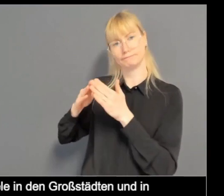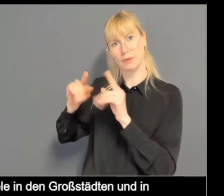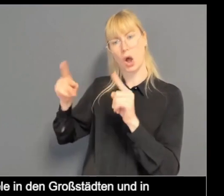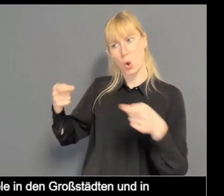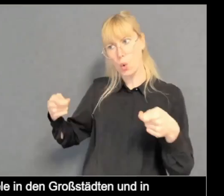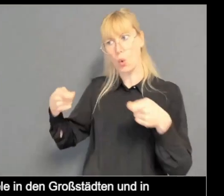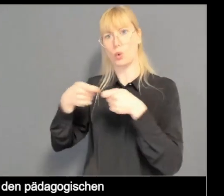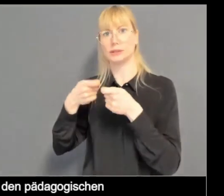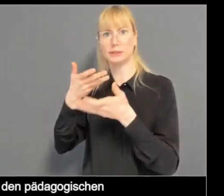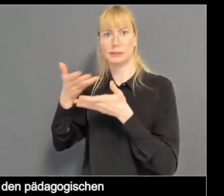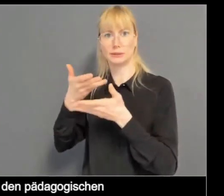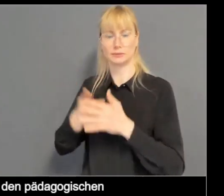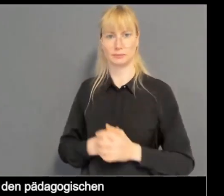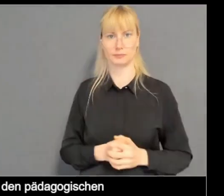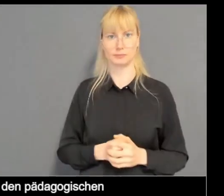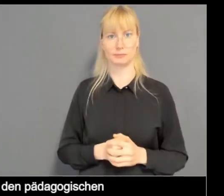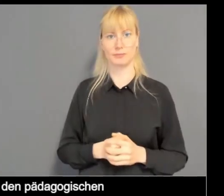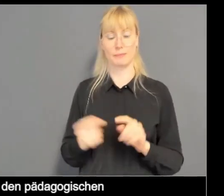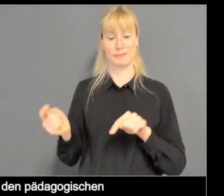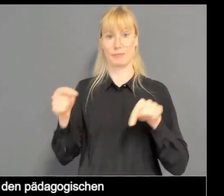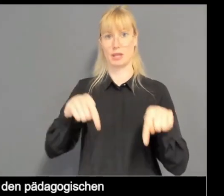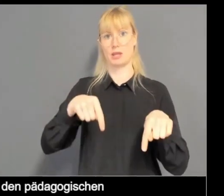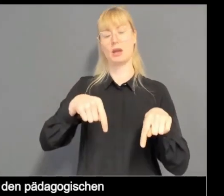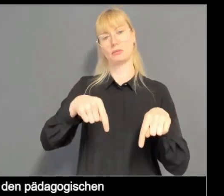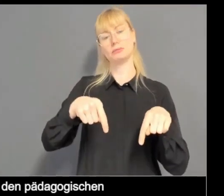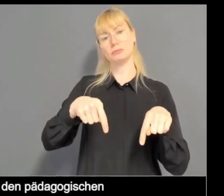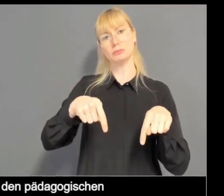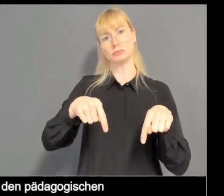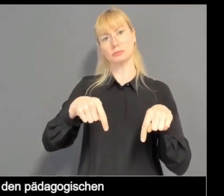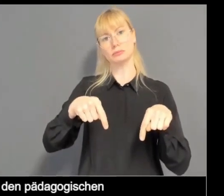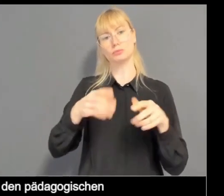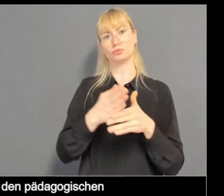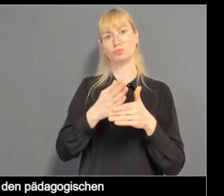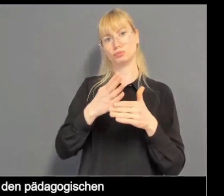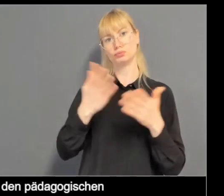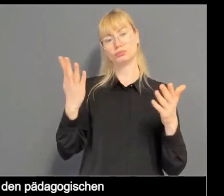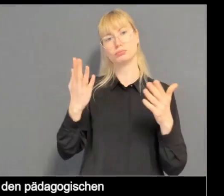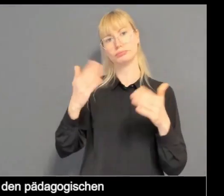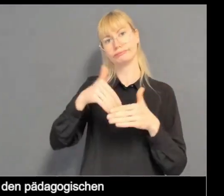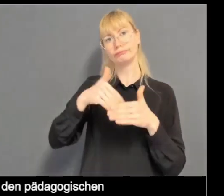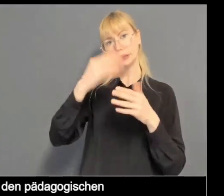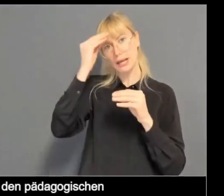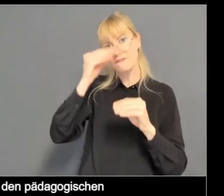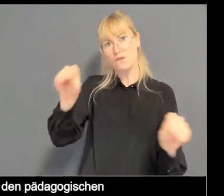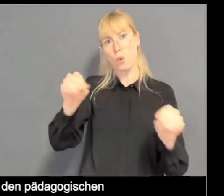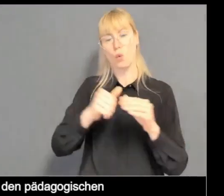Abstimmung machen mit den Kommunen vor Ort, haben hier auch schon entsprechend